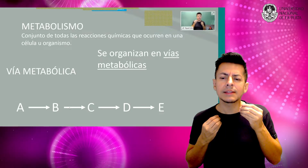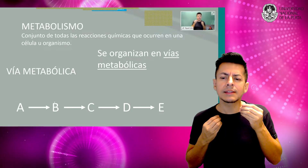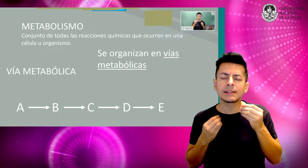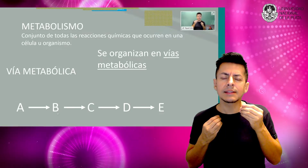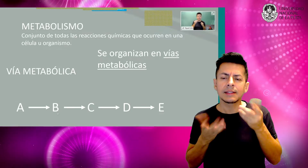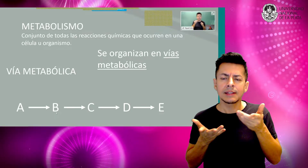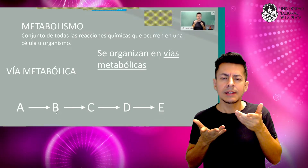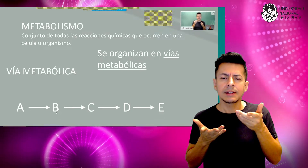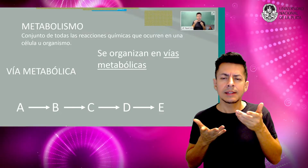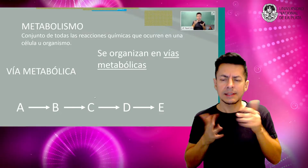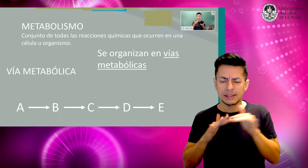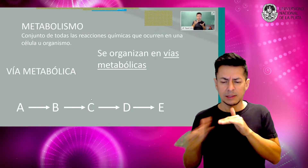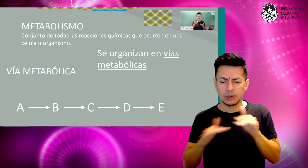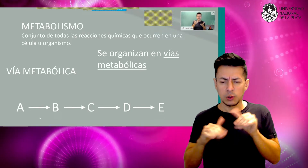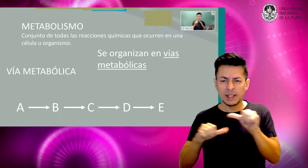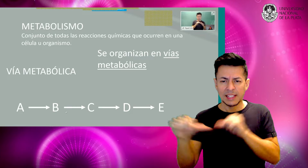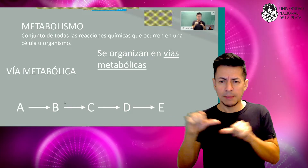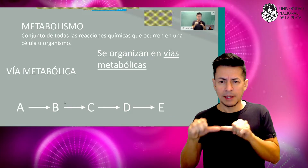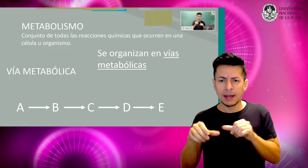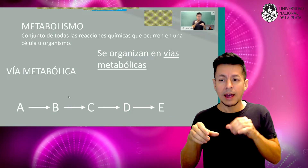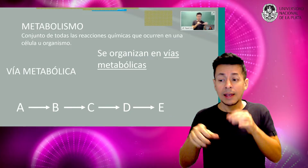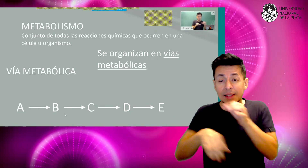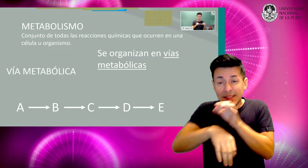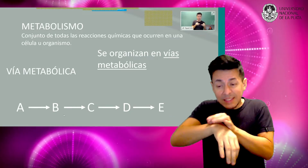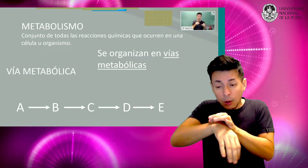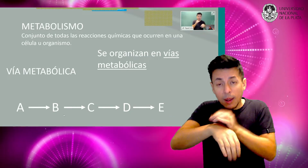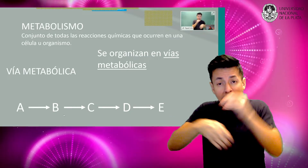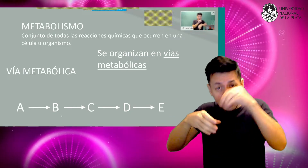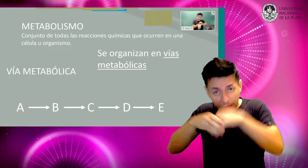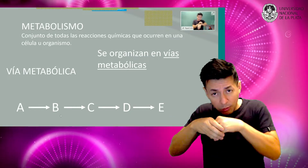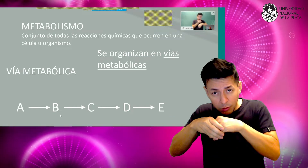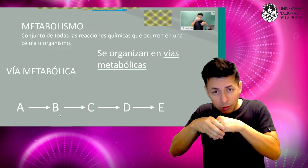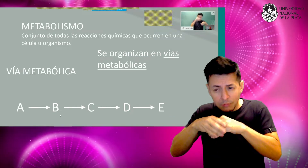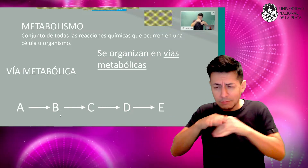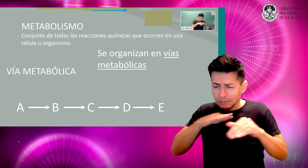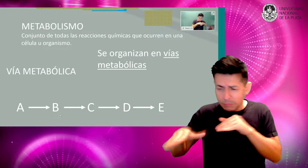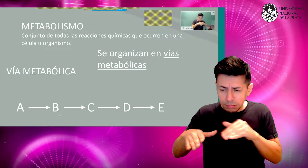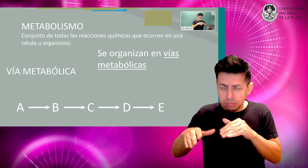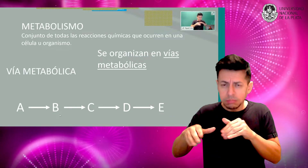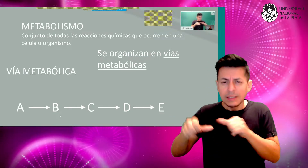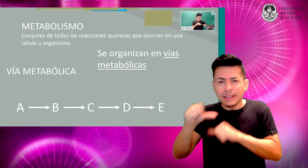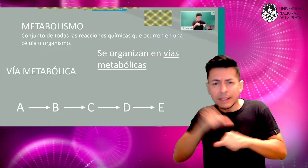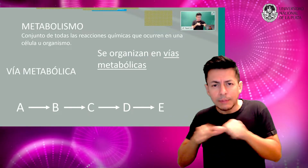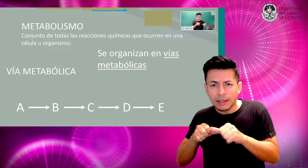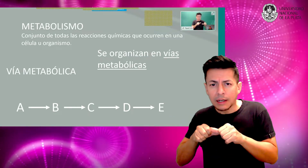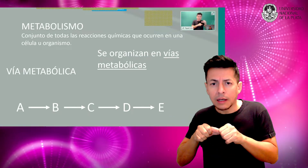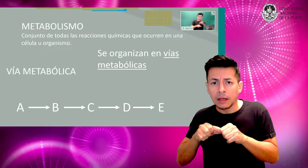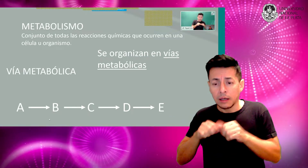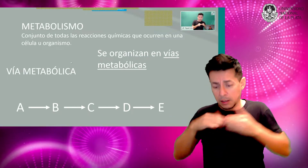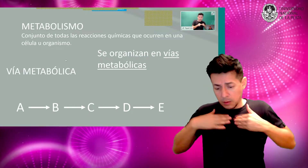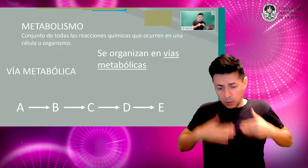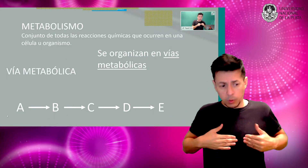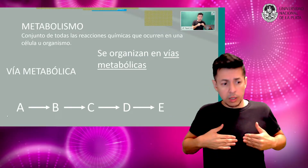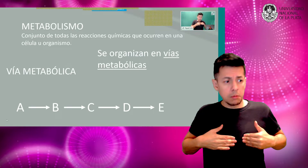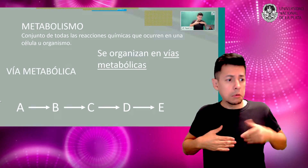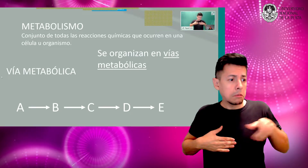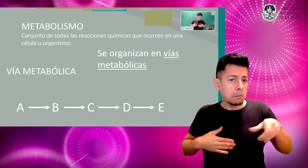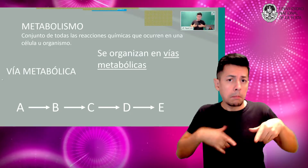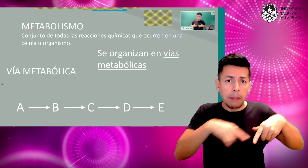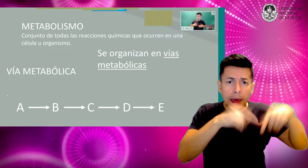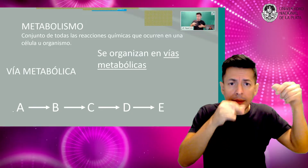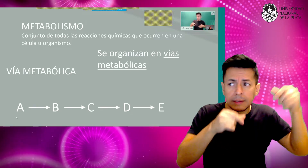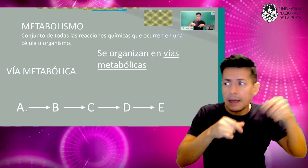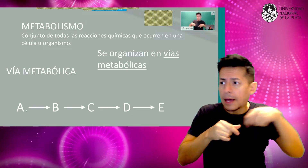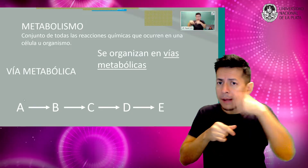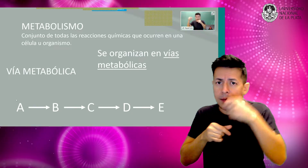ocurren dentro de una célula, ¿sí? O dentro de nuestro organismo, de cualquier organismo.